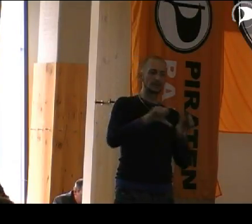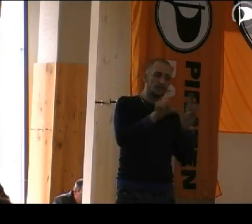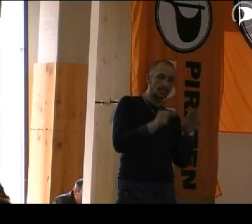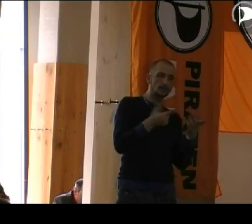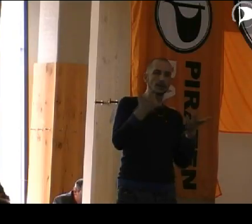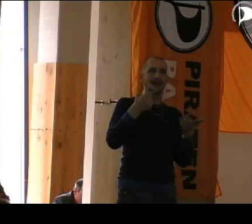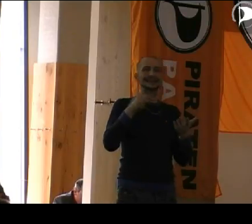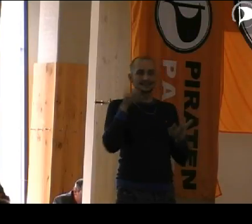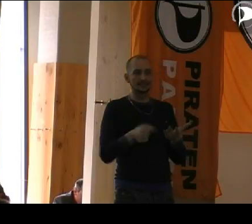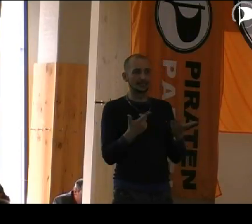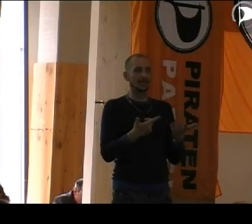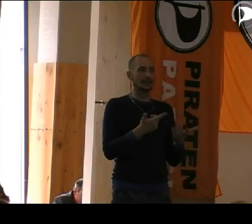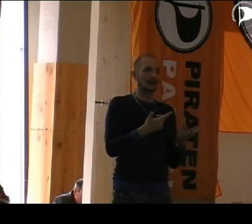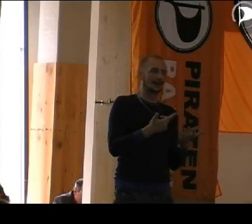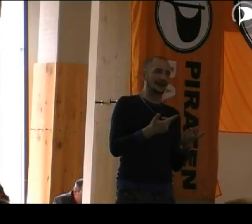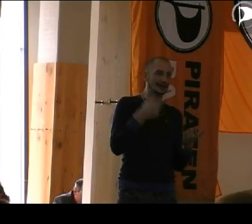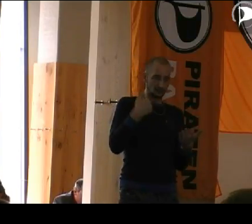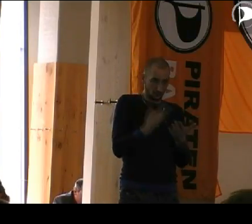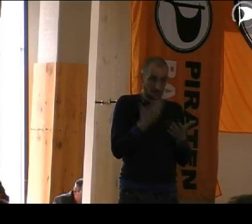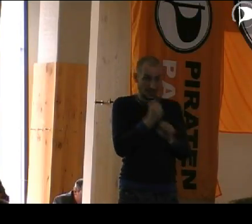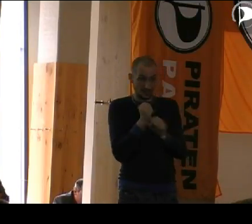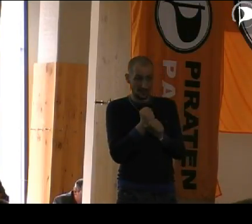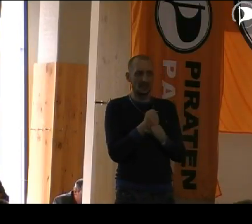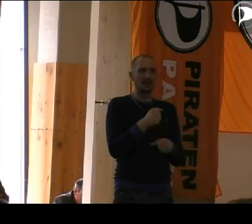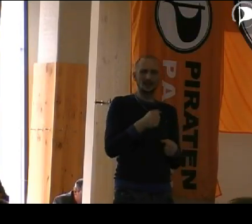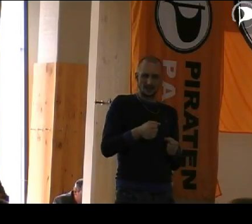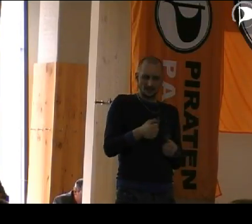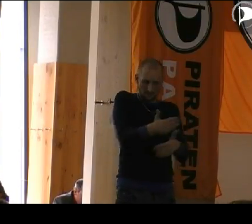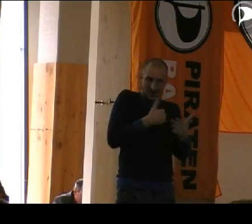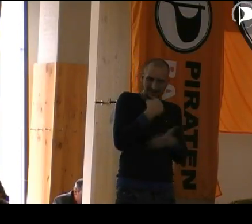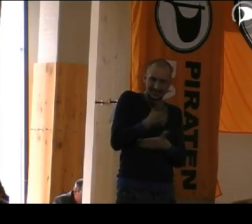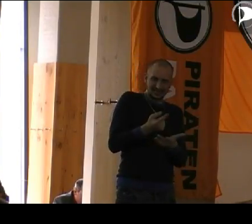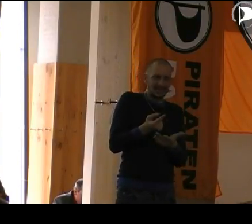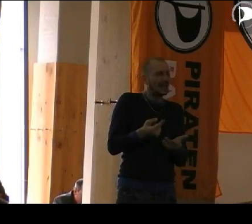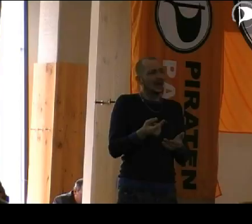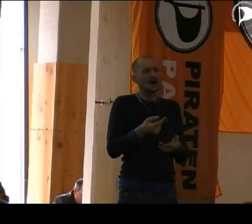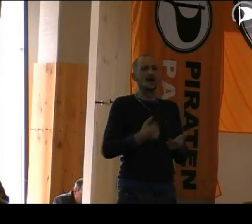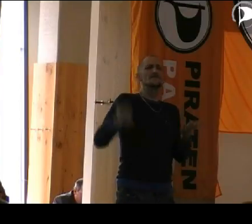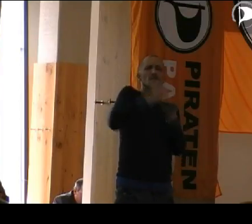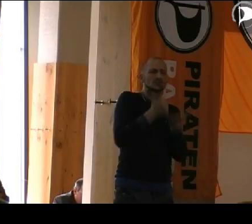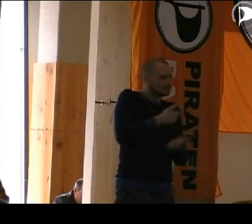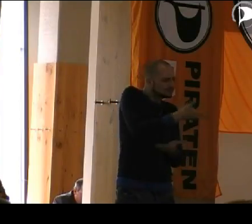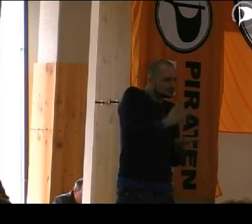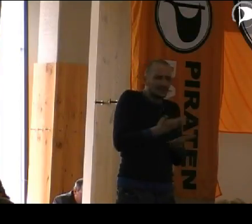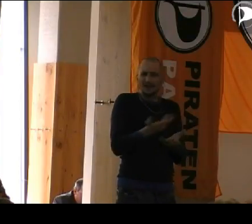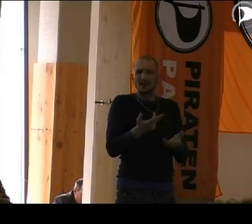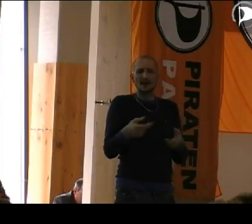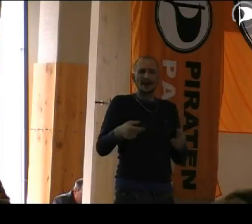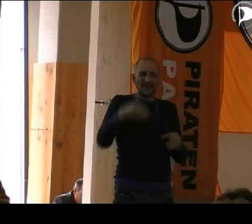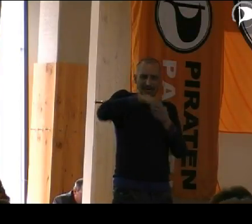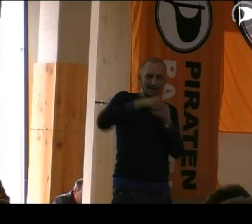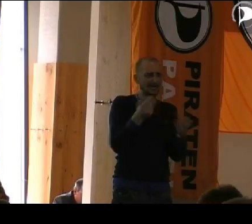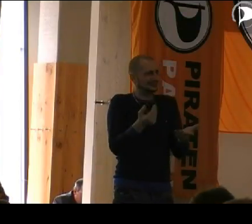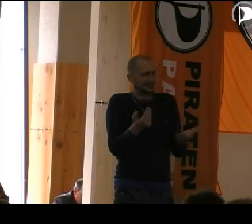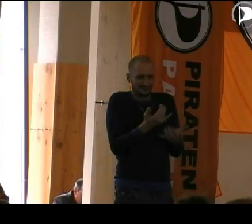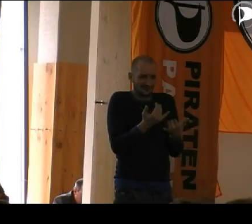beteiligung treffen denn hier ist man so schön gesagt hat auch der vorstand jetzt verteilt vielleicht wird